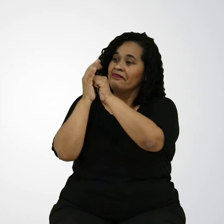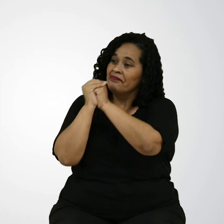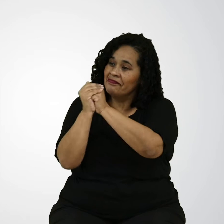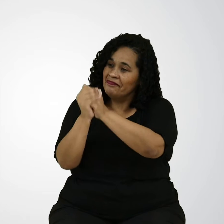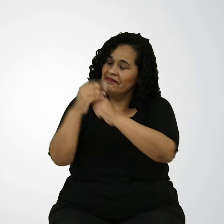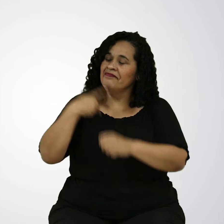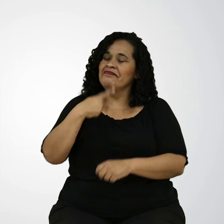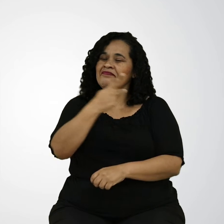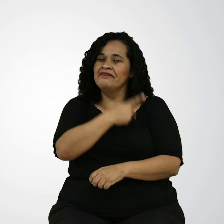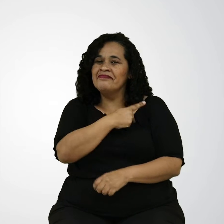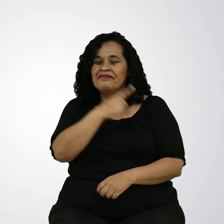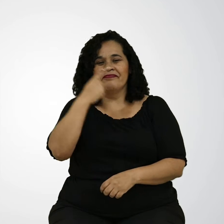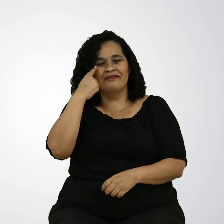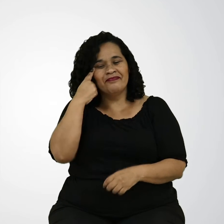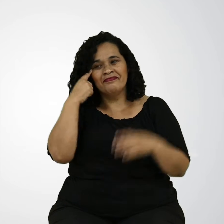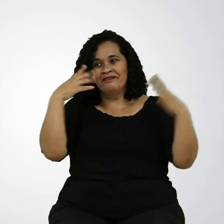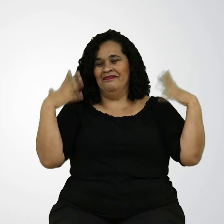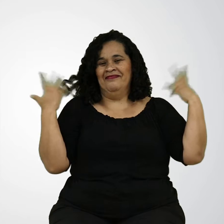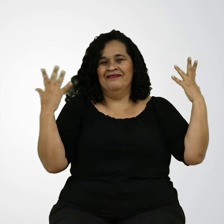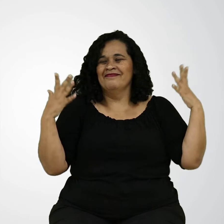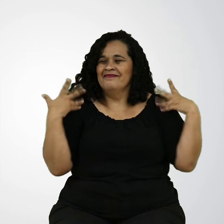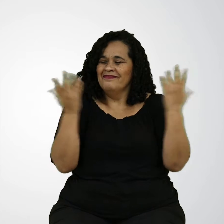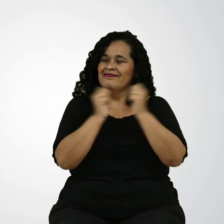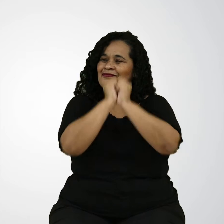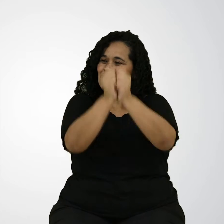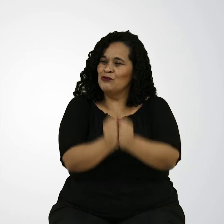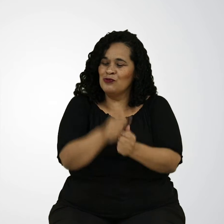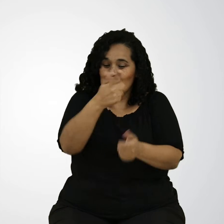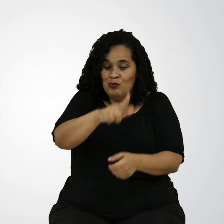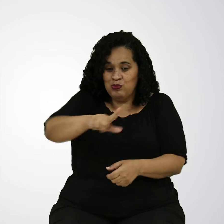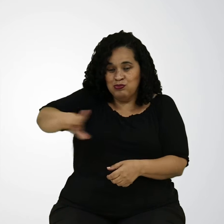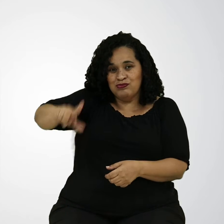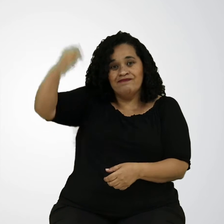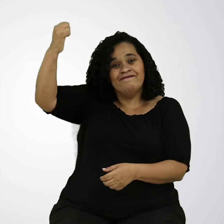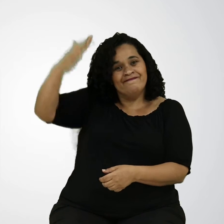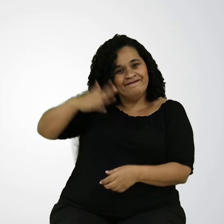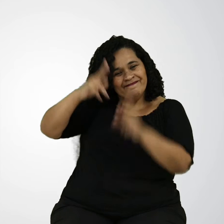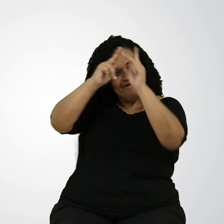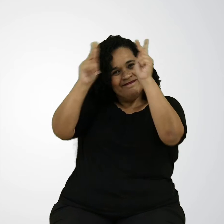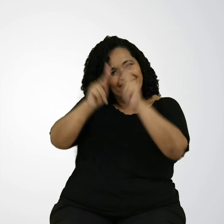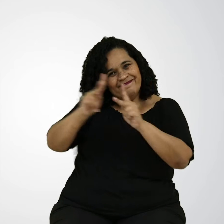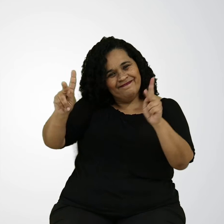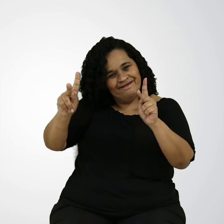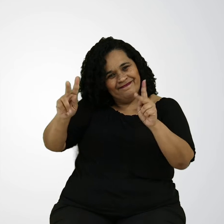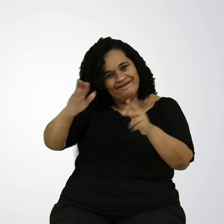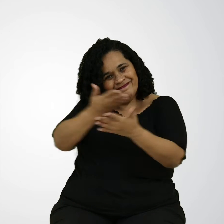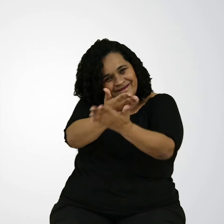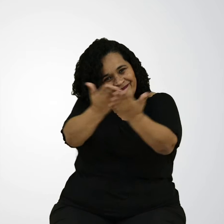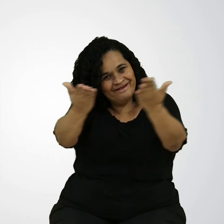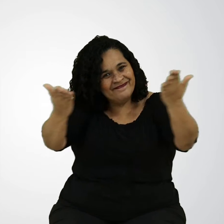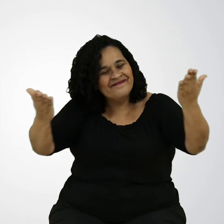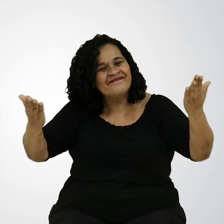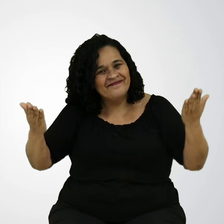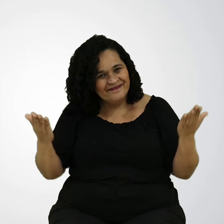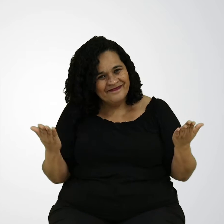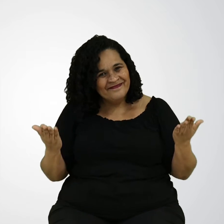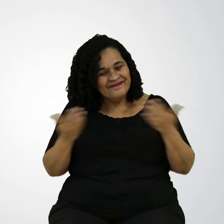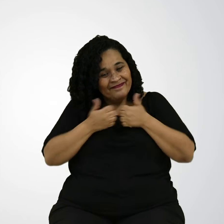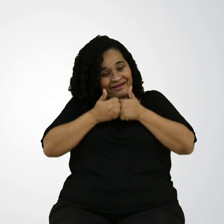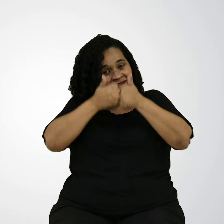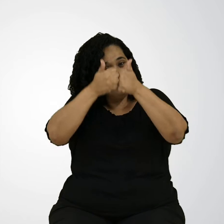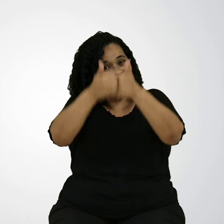alegria poder estar com você aqui mais uma vez. Amém. Graça e paz para todos aqueles que estão acompanhando